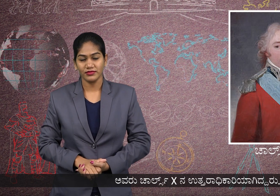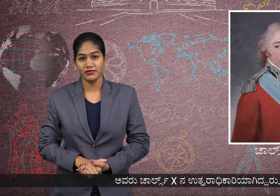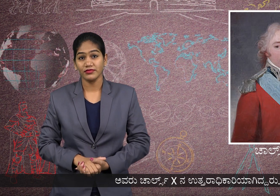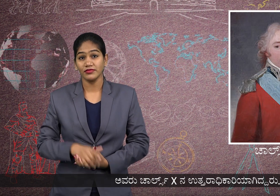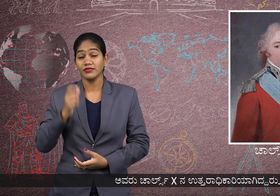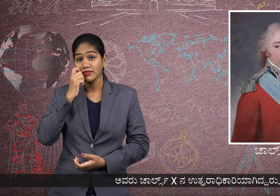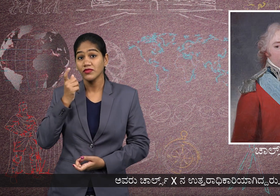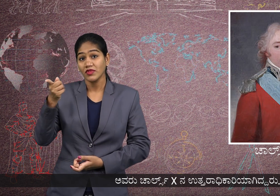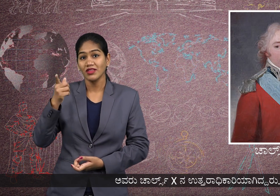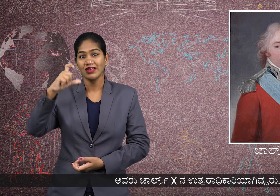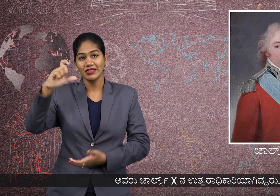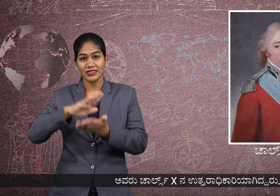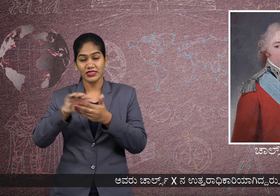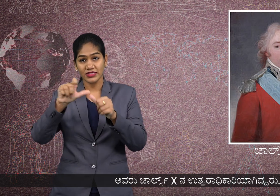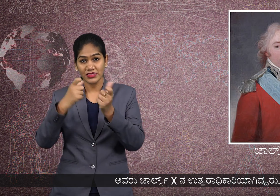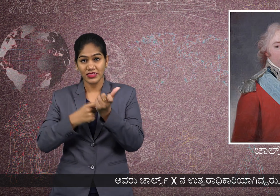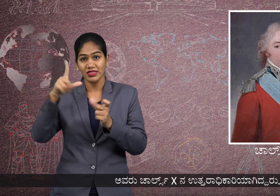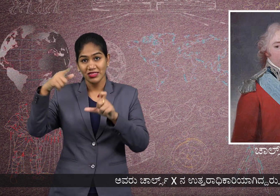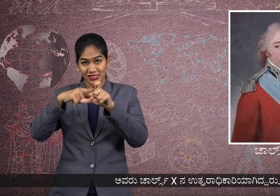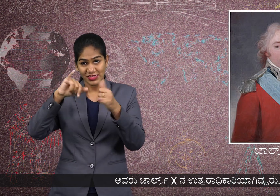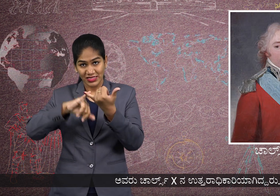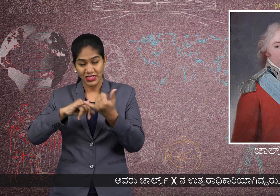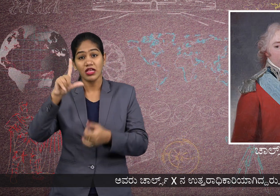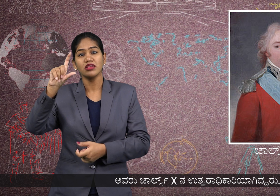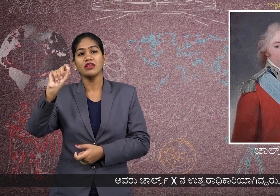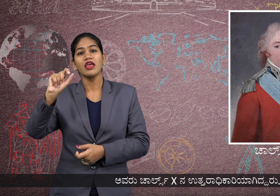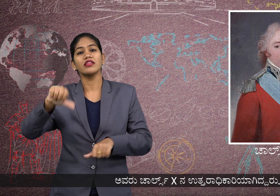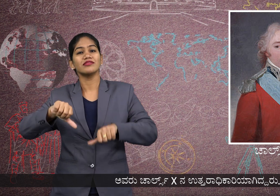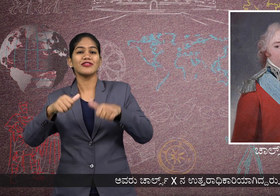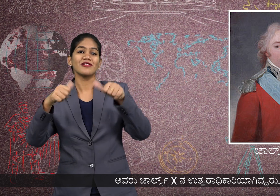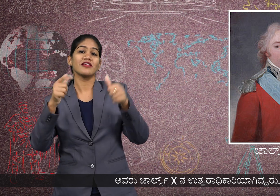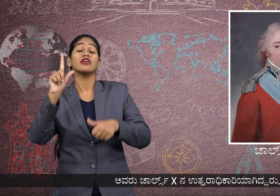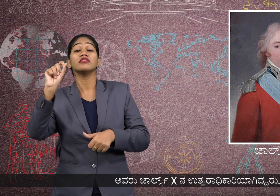ಅವರು ಚಾರ್ಲ್ಸ್ನ 10ನ ಉತ್ತರಾಧಿಕಾರಿಯಾಗಿದ್ದರು.